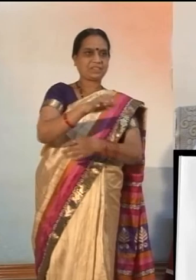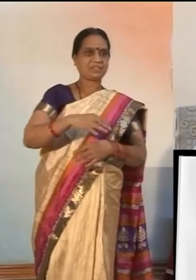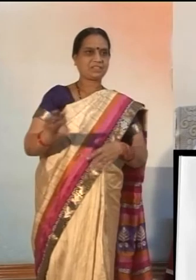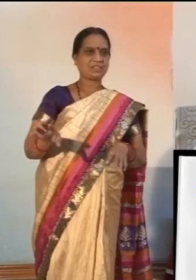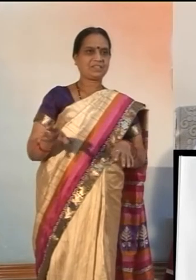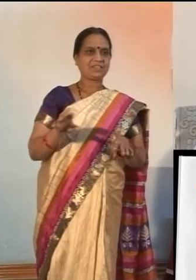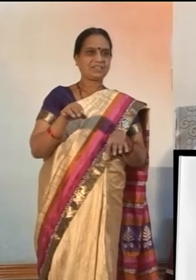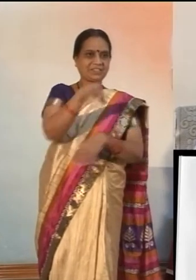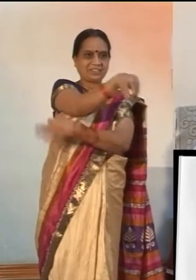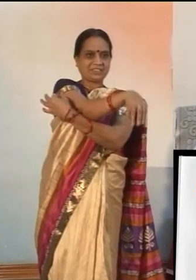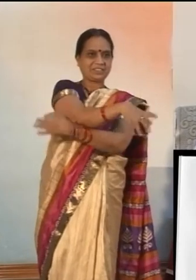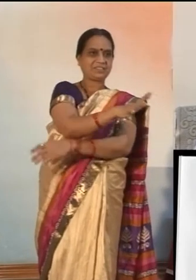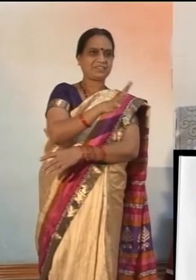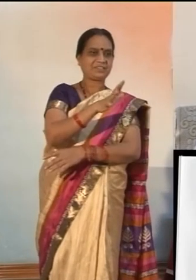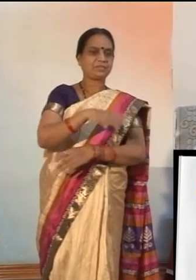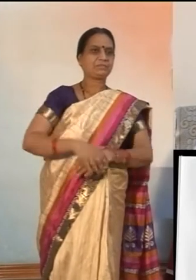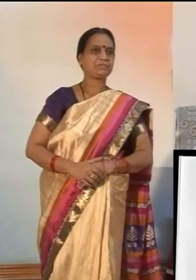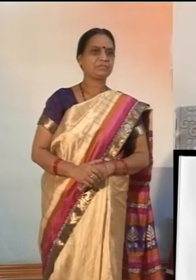वैसा नहीं था।